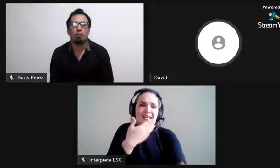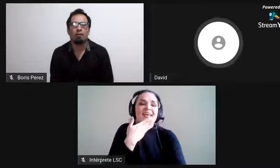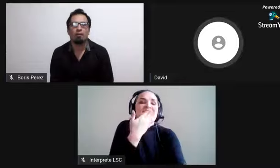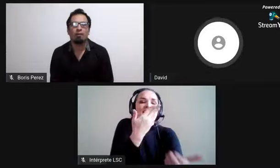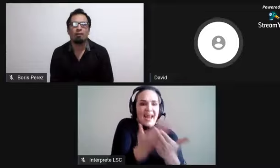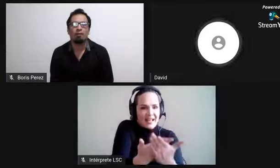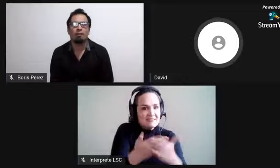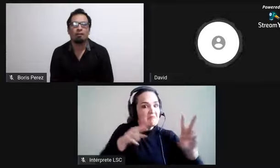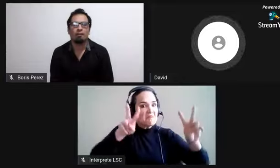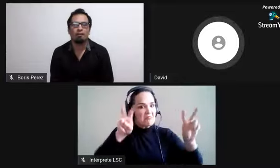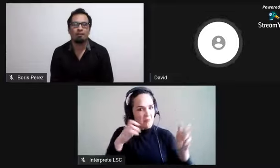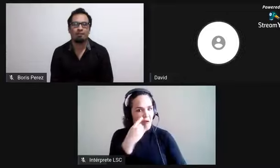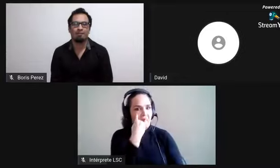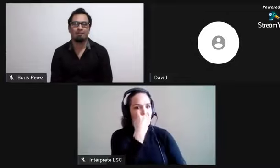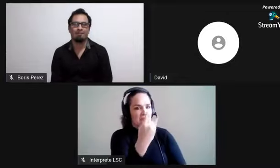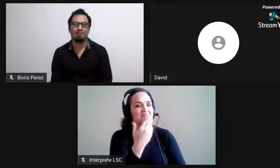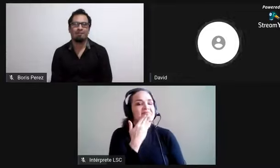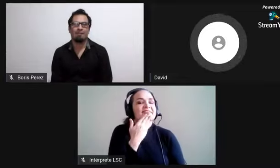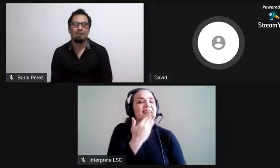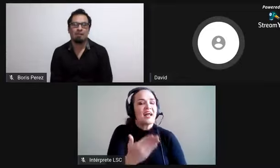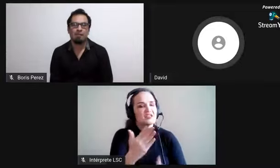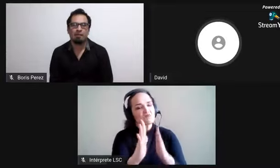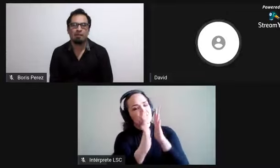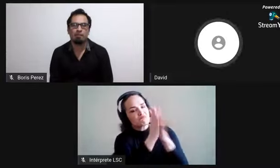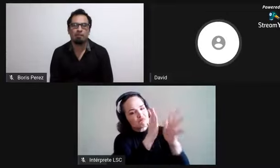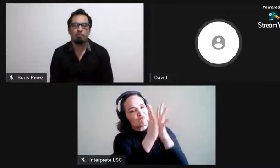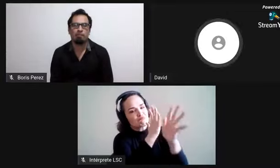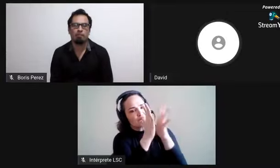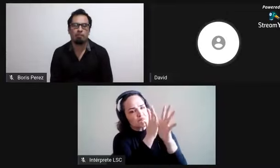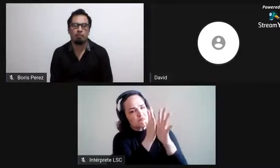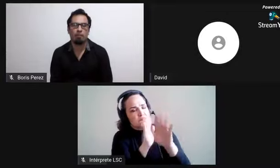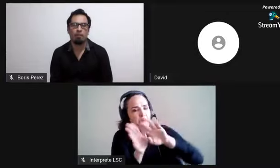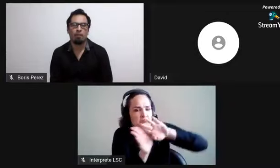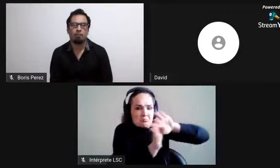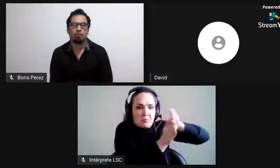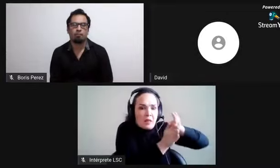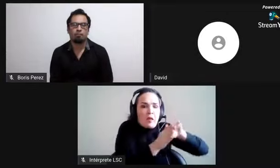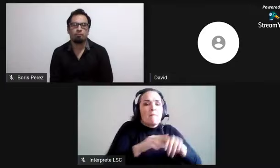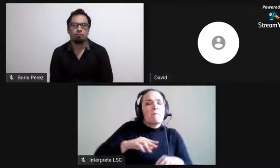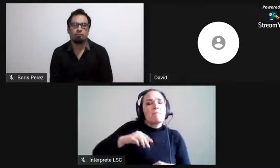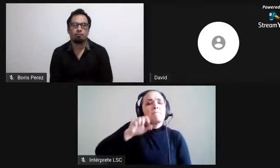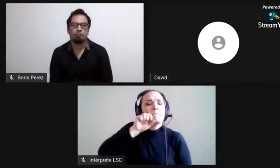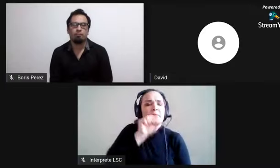este tema tan interesante. Ahora quiero hacer una pregunta.